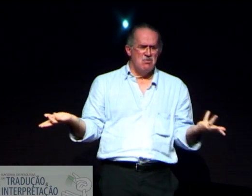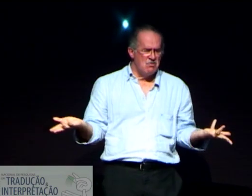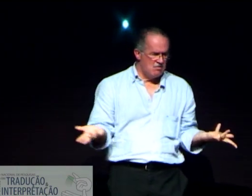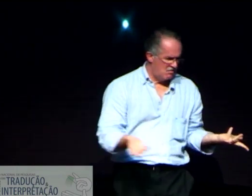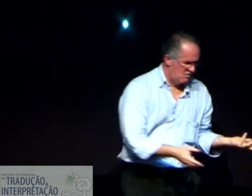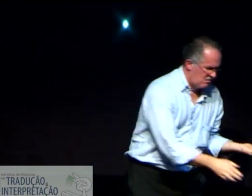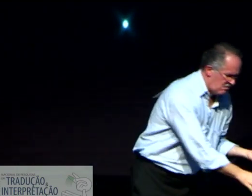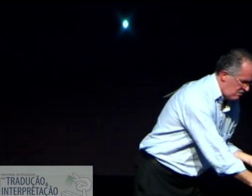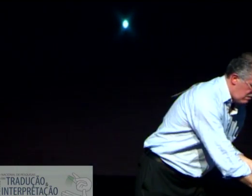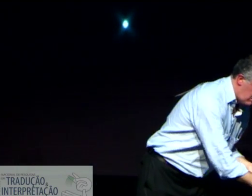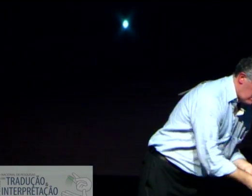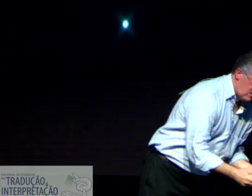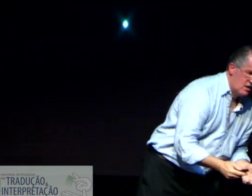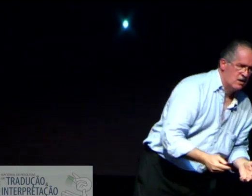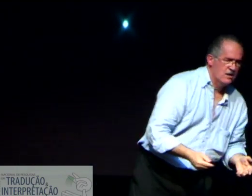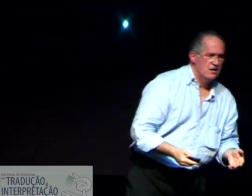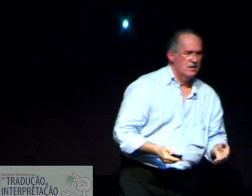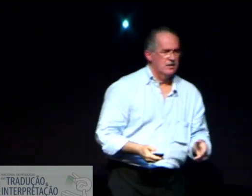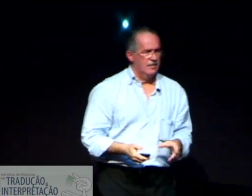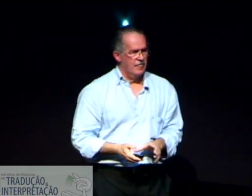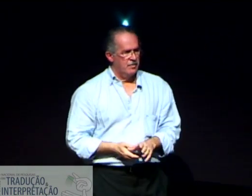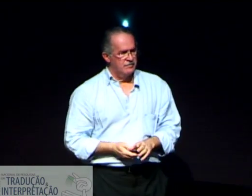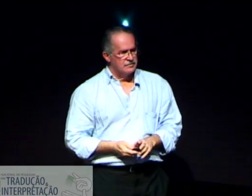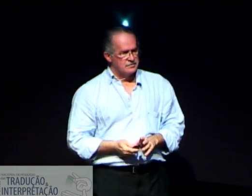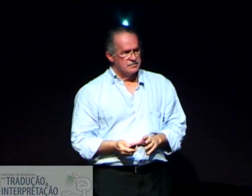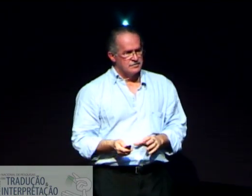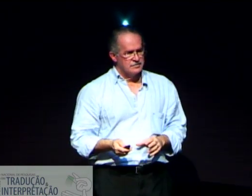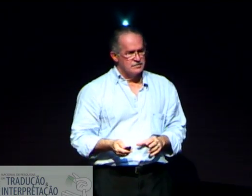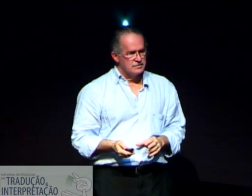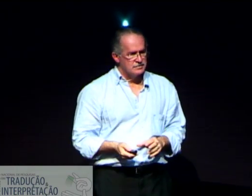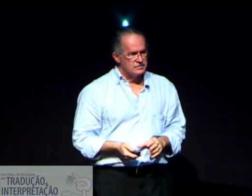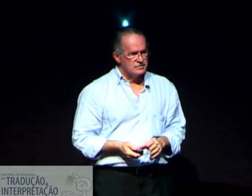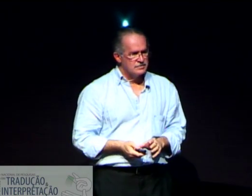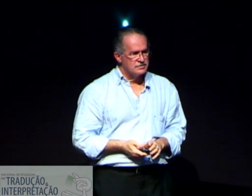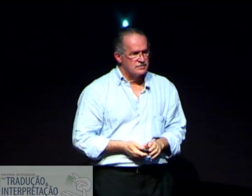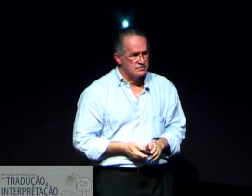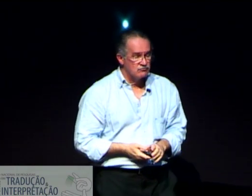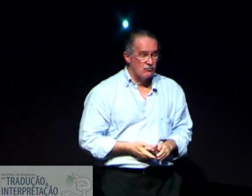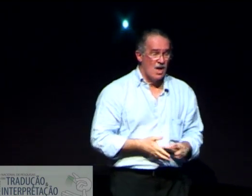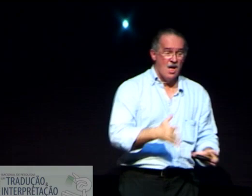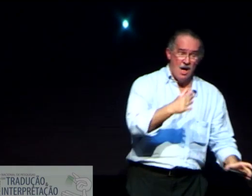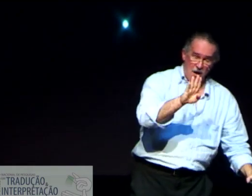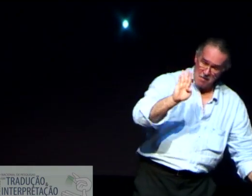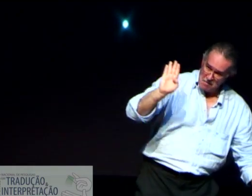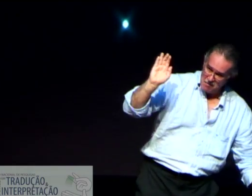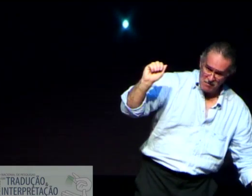E não podem substituir o intérprete ouvinte ou o intérprete surdo.